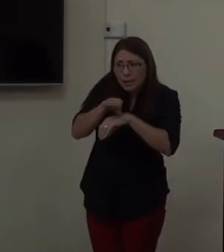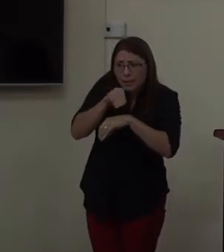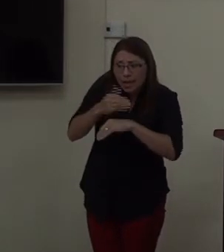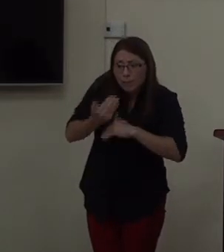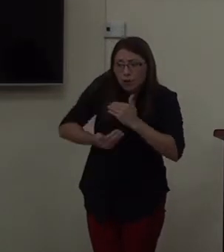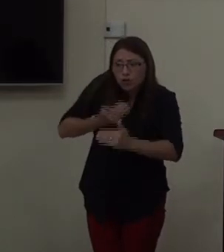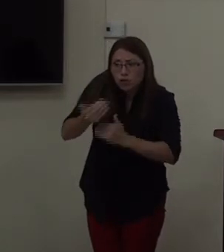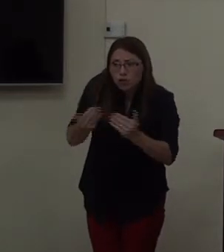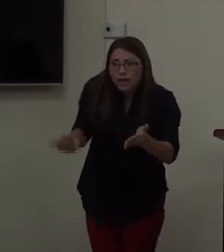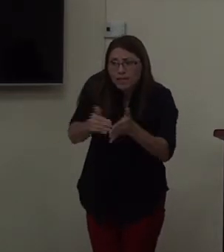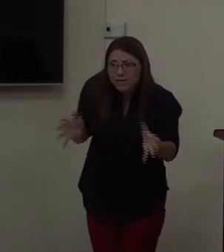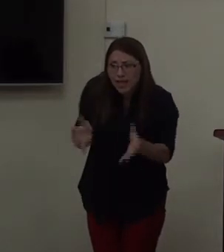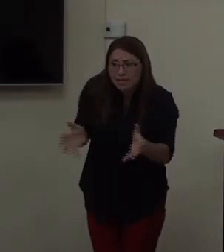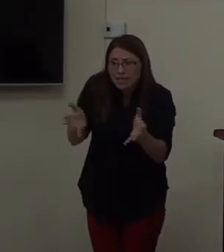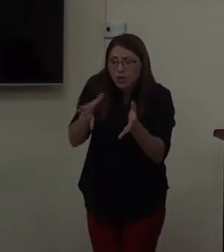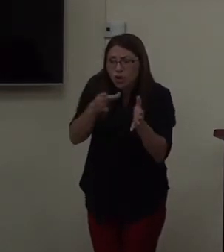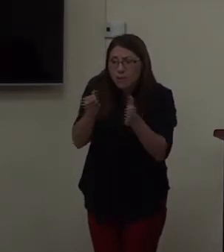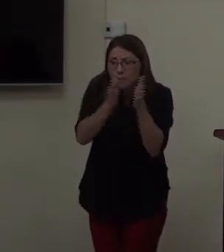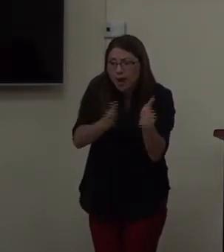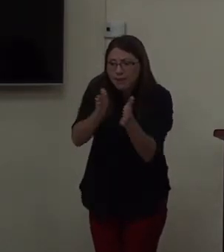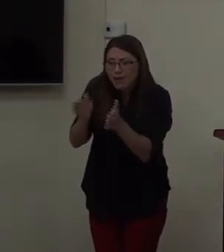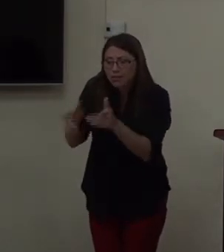y planificación, digamos,